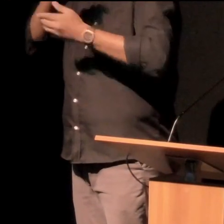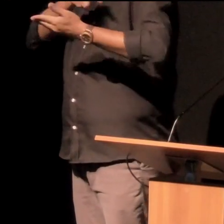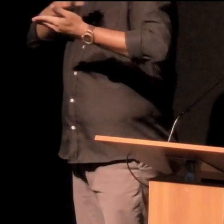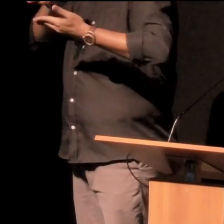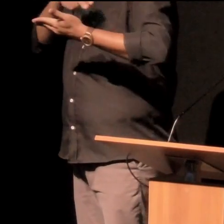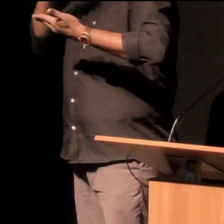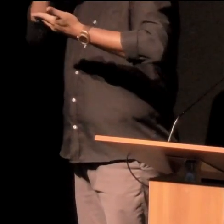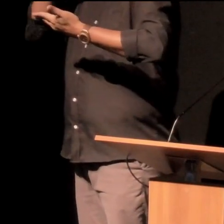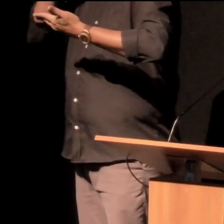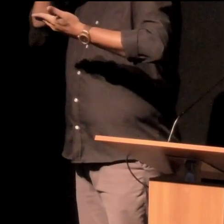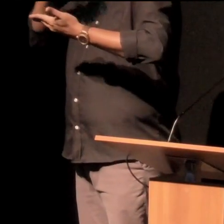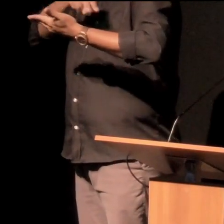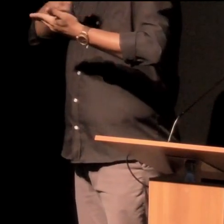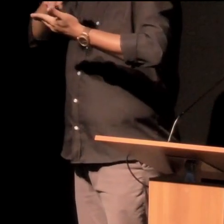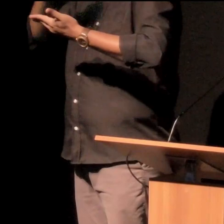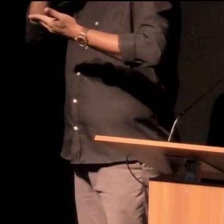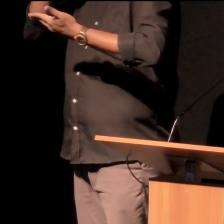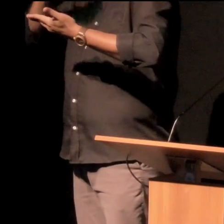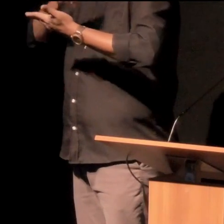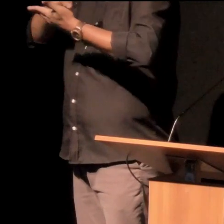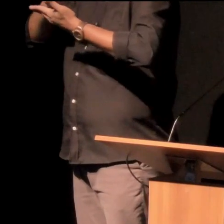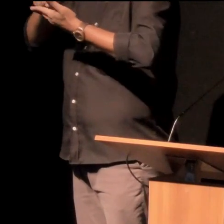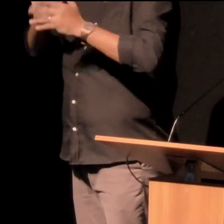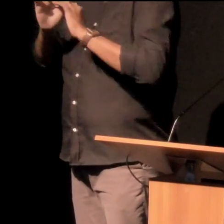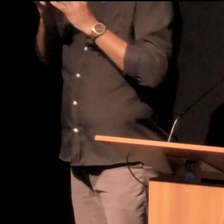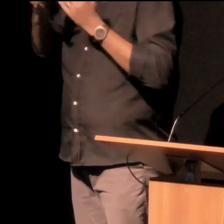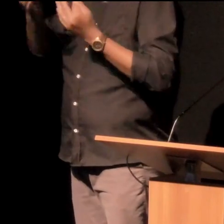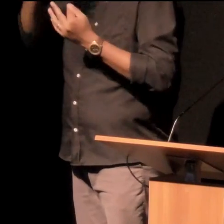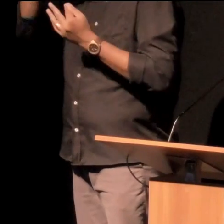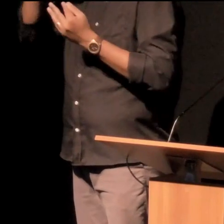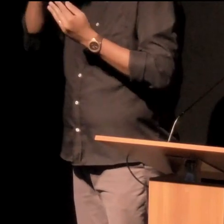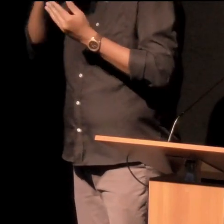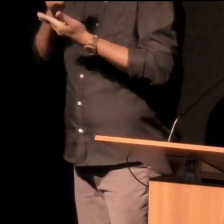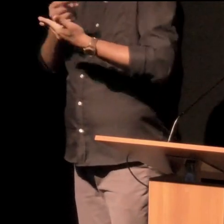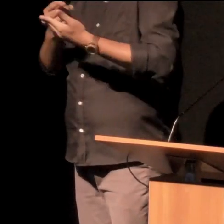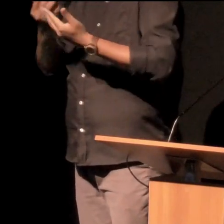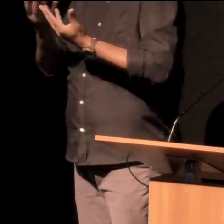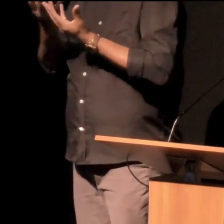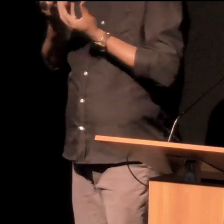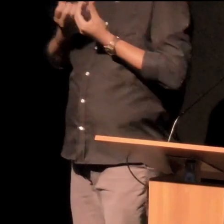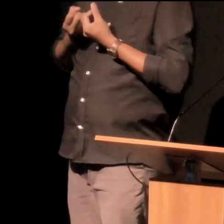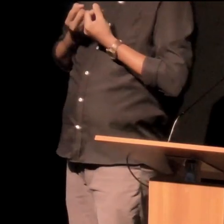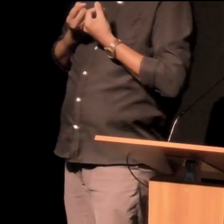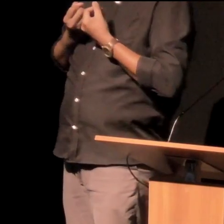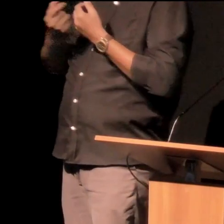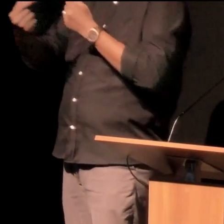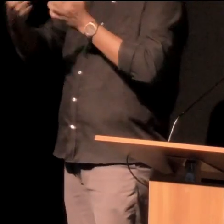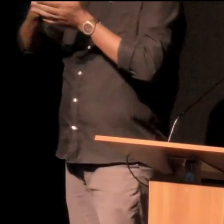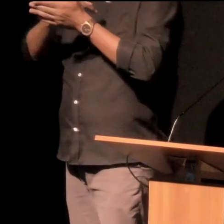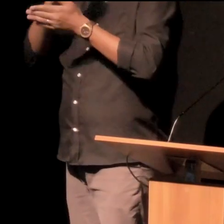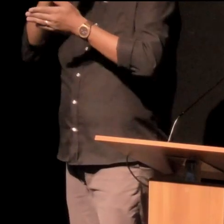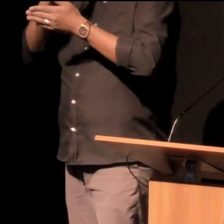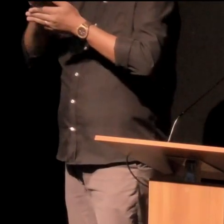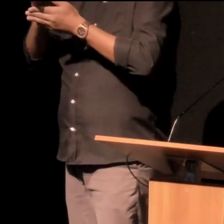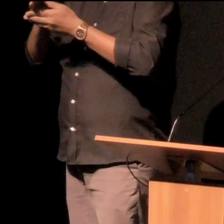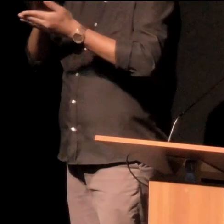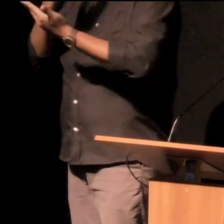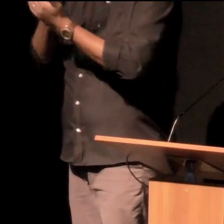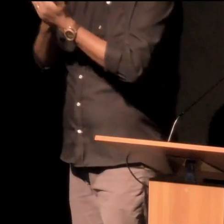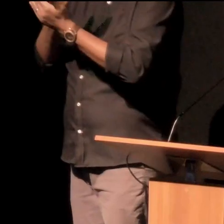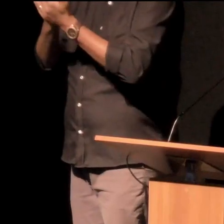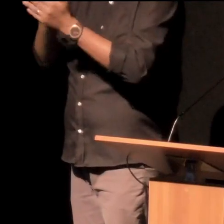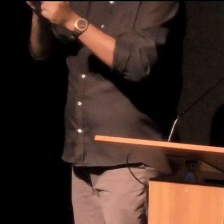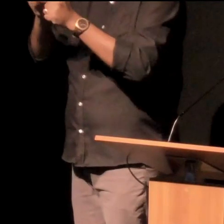a Simplesmente a pessoa que nos recebeu que era uma das lideranças lá faz mestrado né É